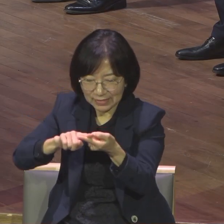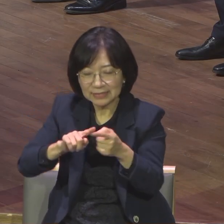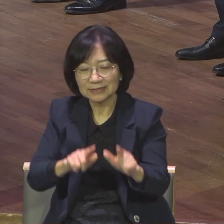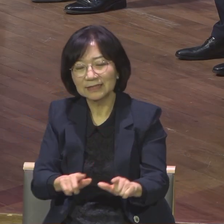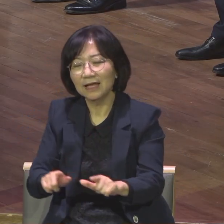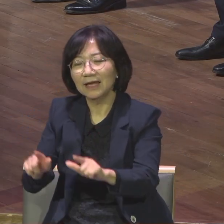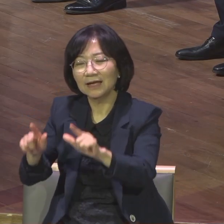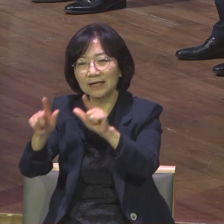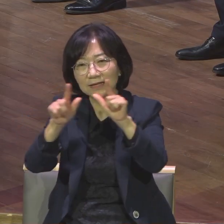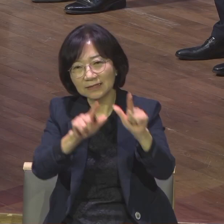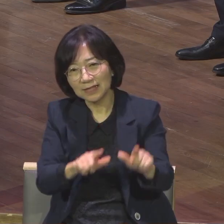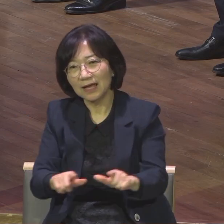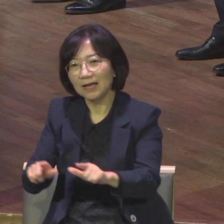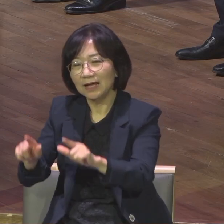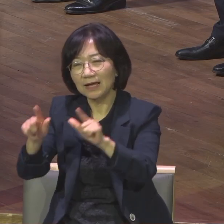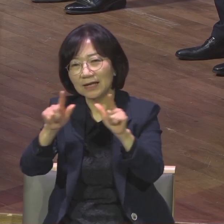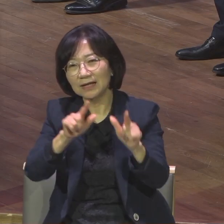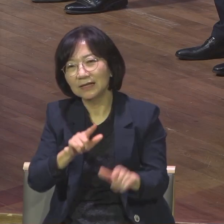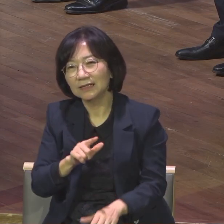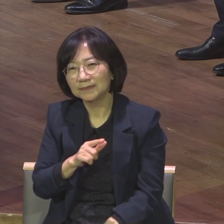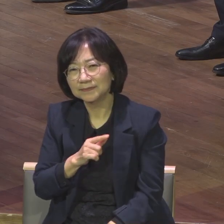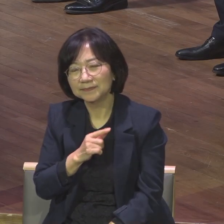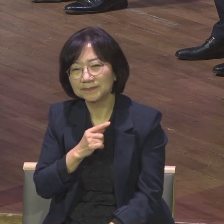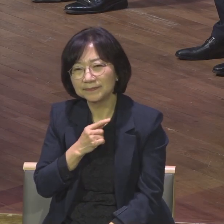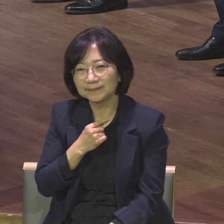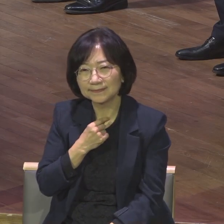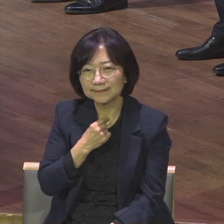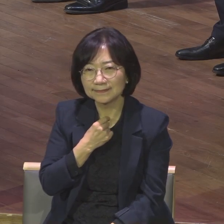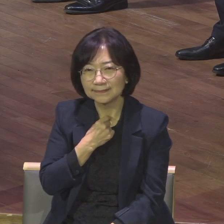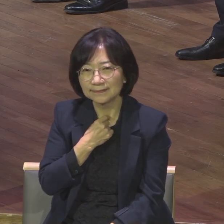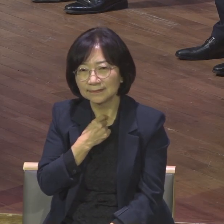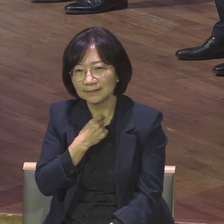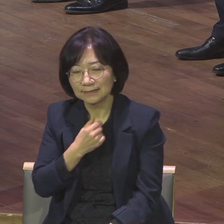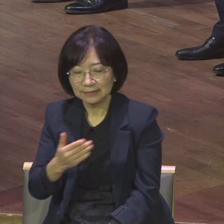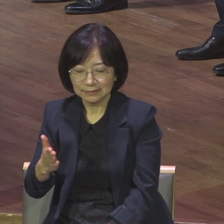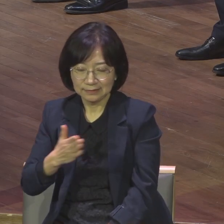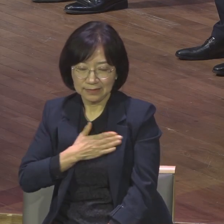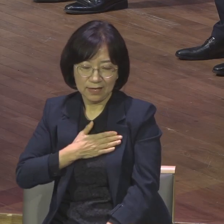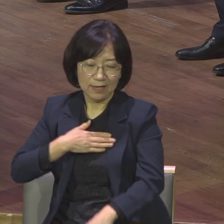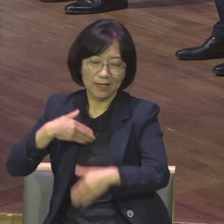바라보며 그렇게 살아가리